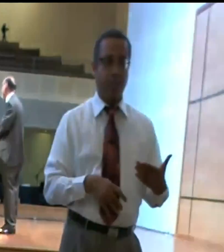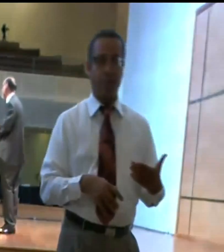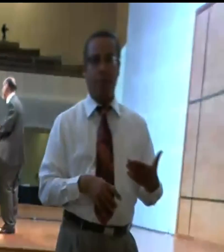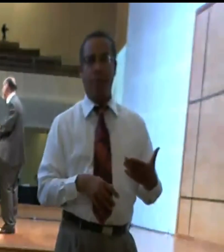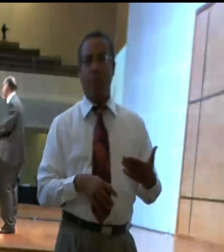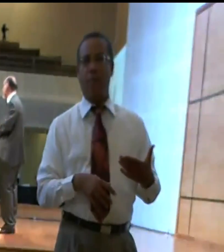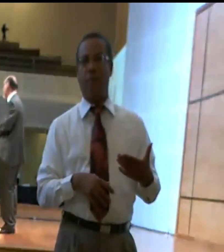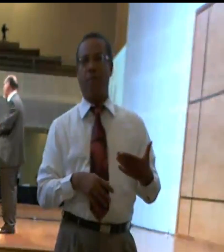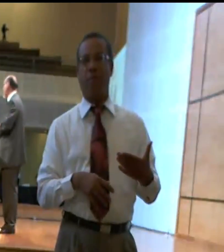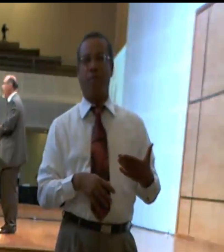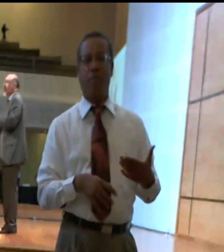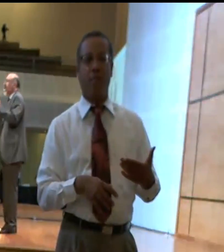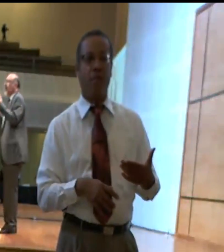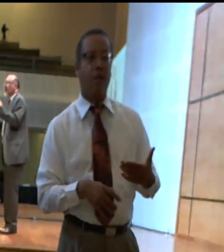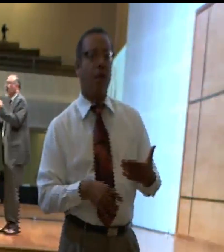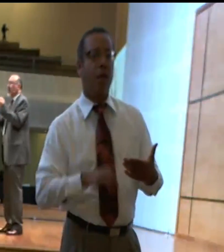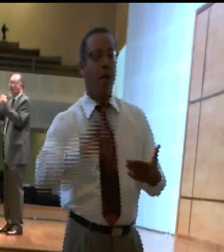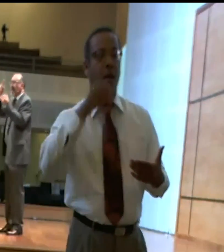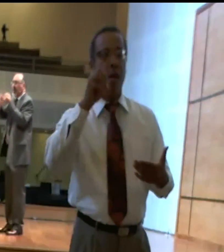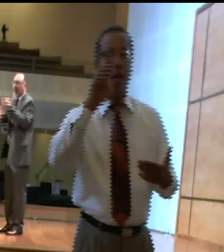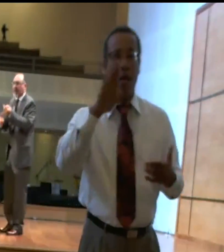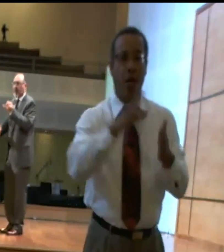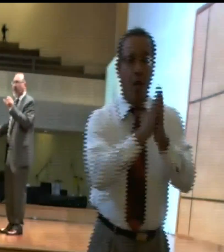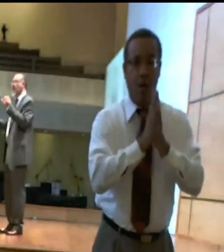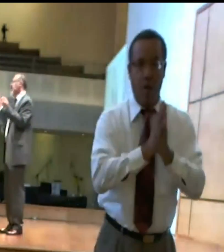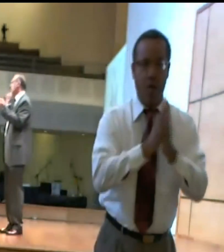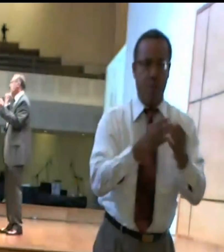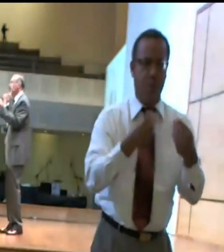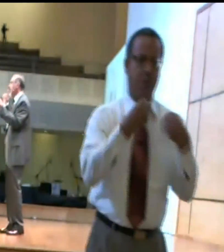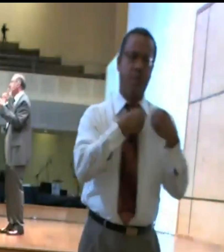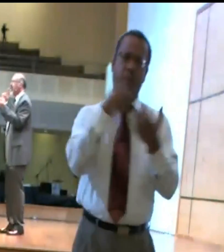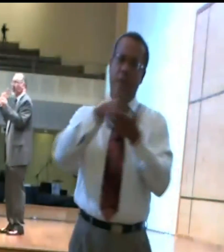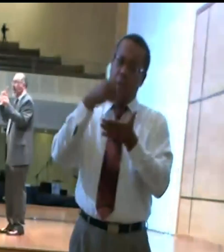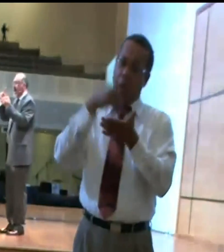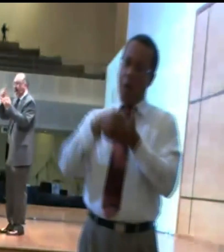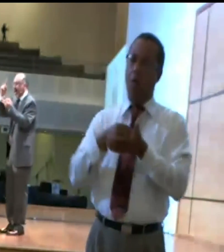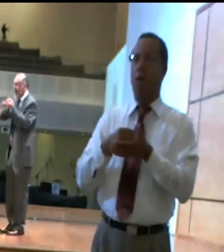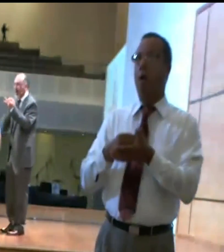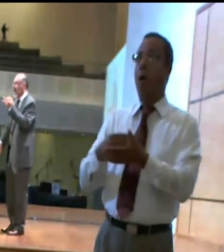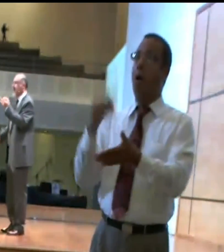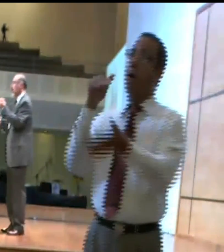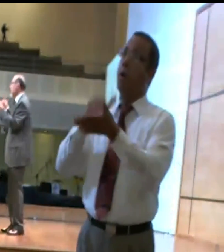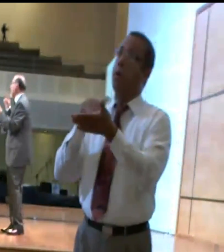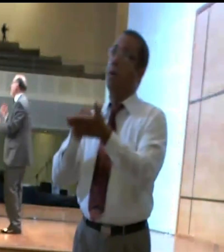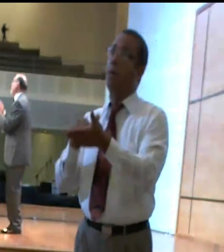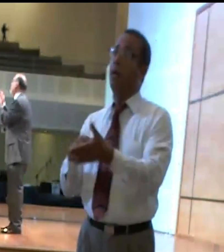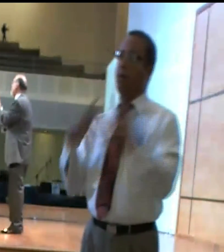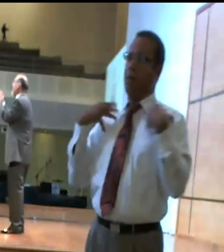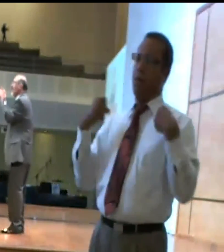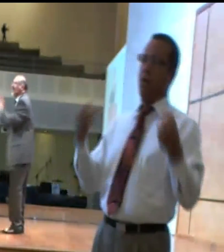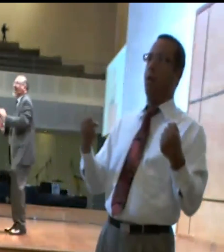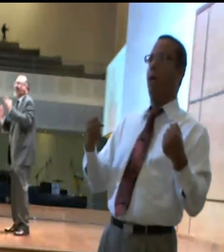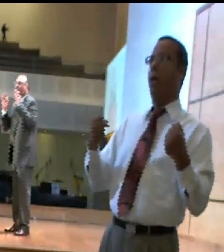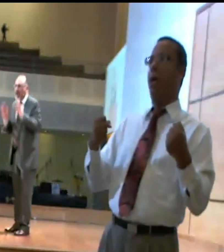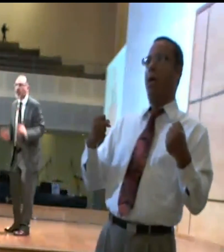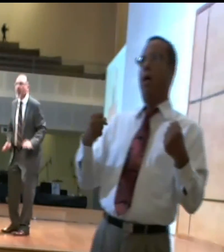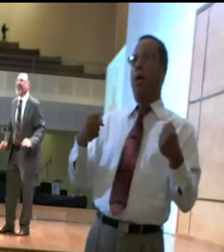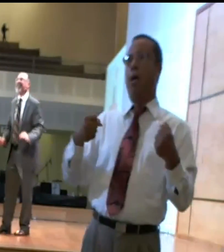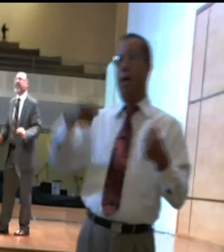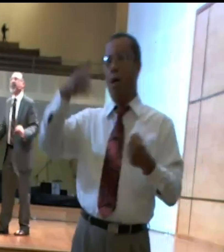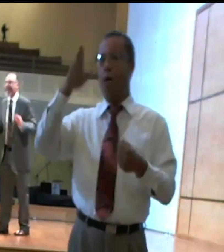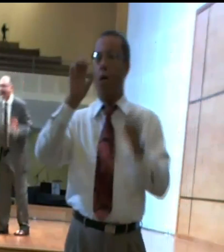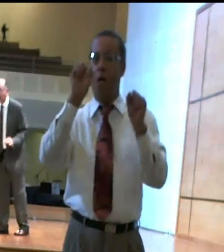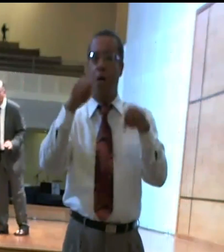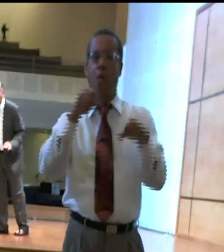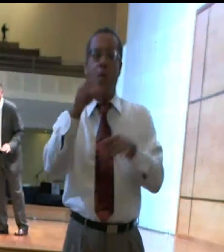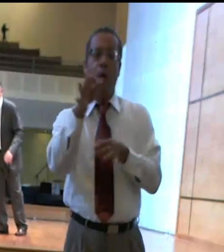Job. Job no le pidió a Dios que le devolviera su riqueza. Dios no le pidió a Dios que le devolviera la salud. Dios simplemente le dijo: Dios, ¿tú